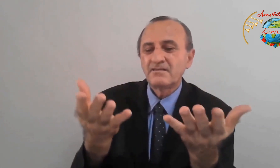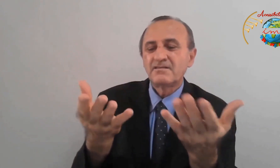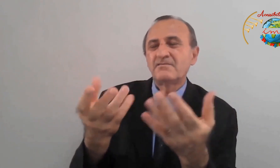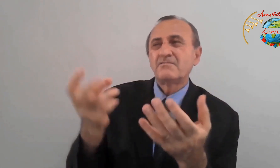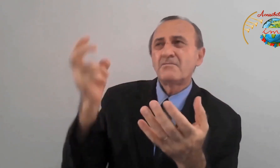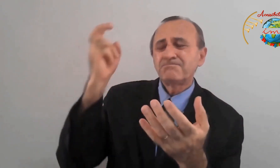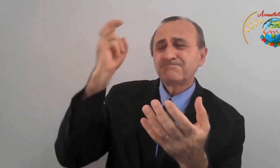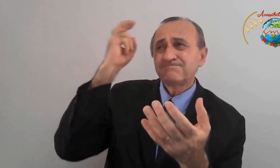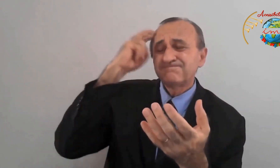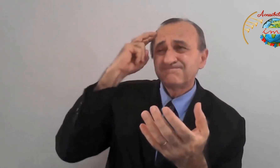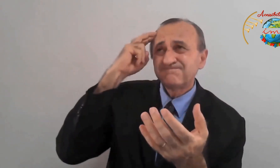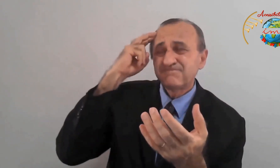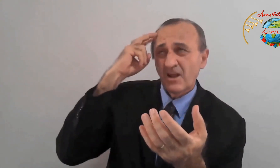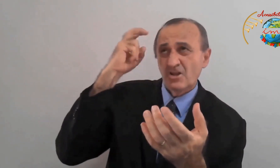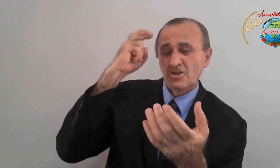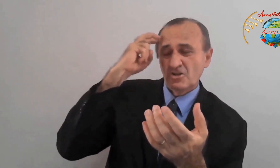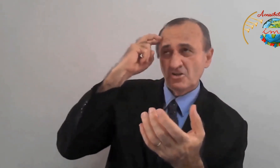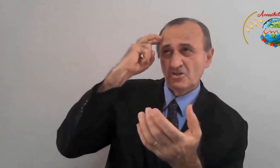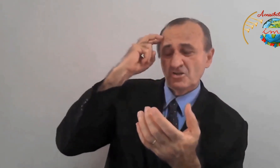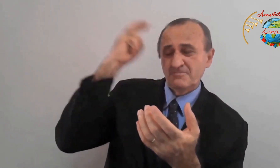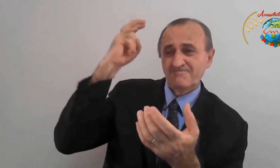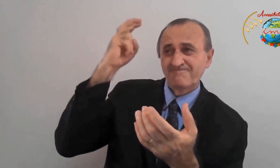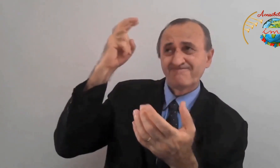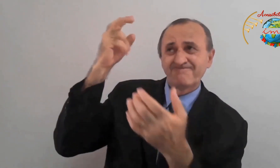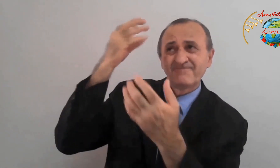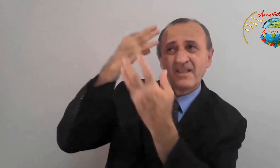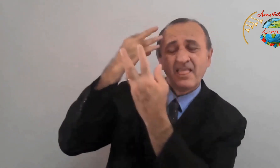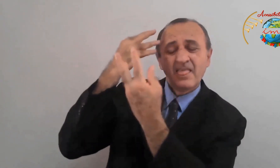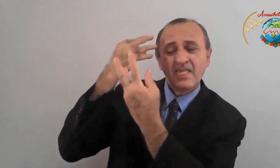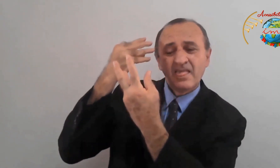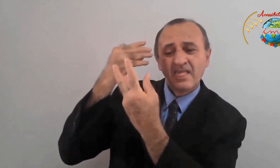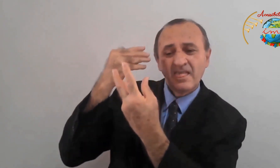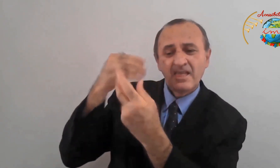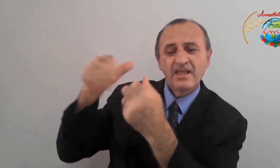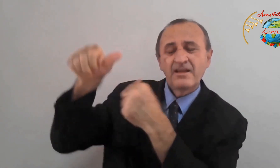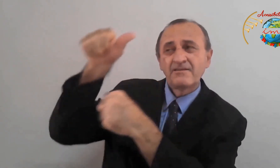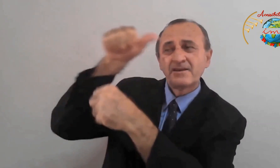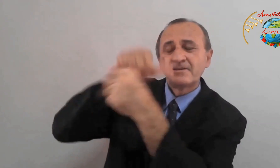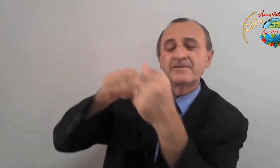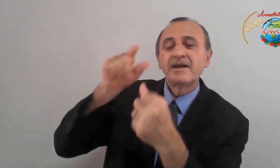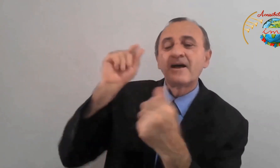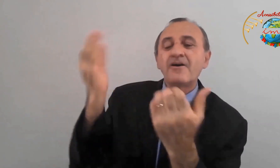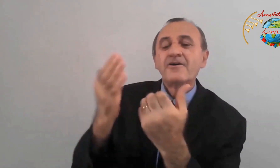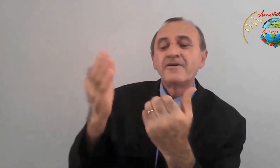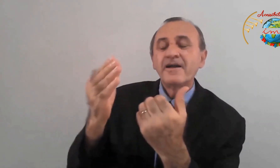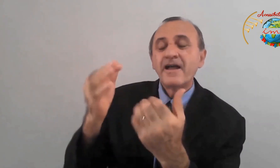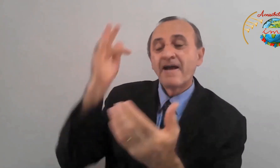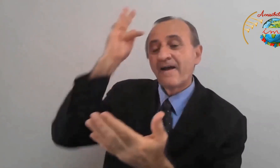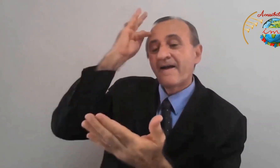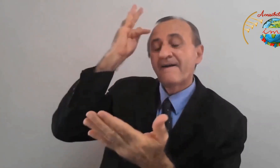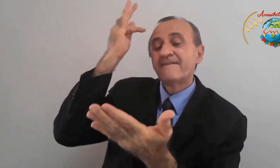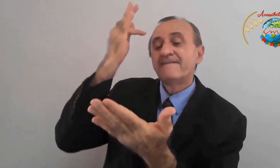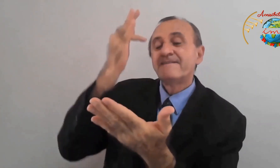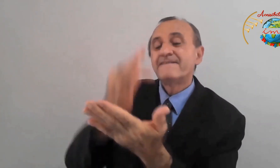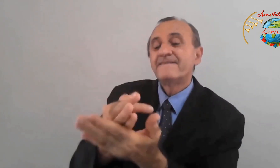as Escrituras, livre acesso, porque isso substitui o quê? Substitui a